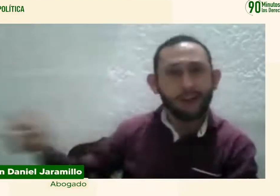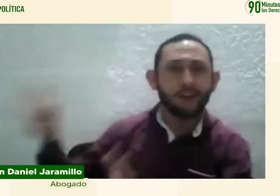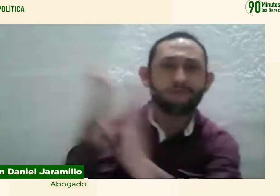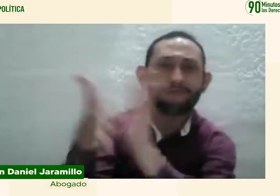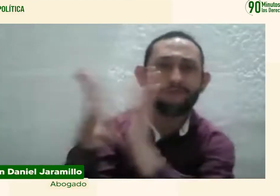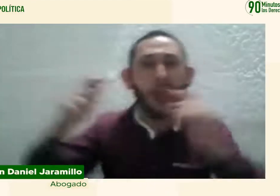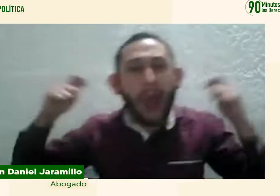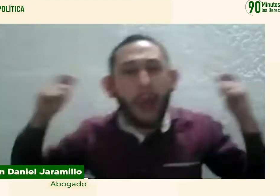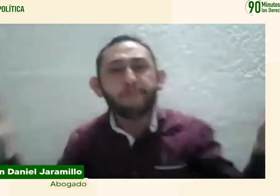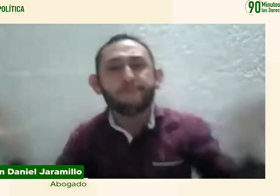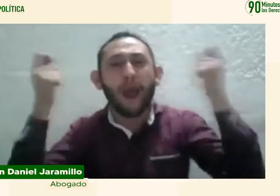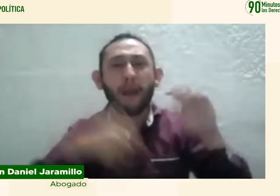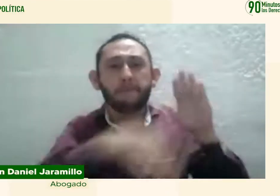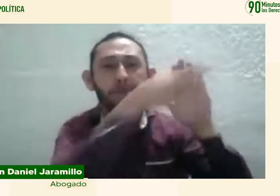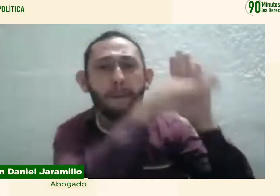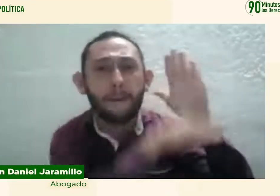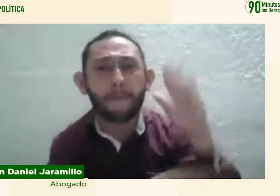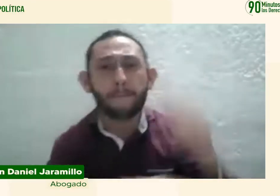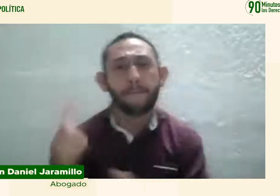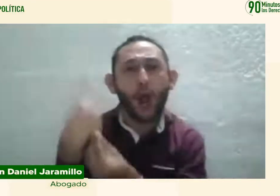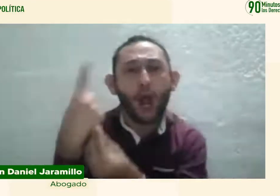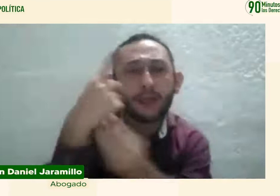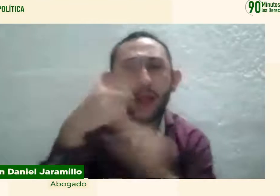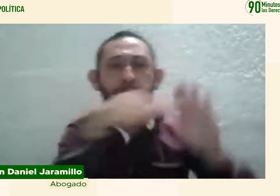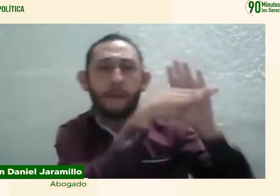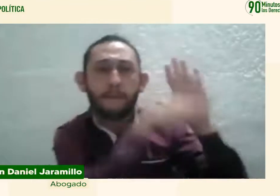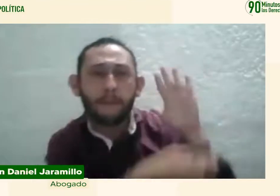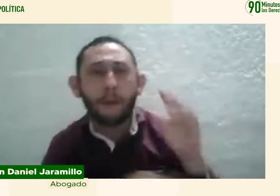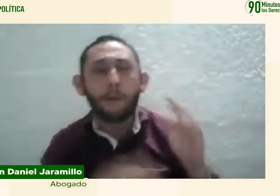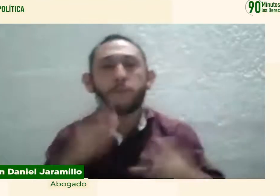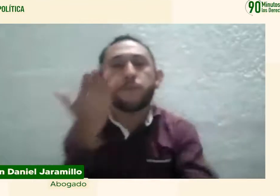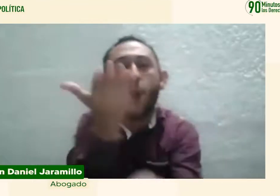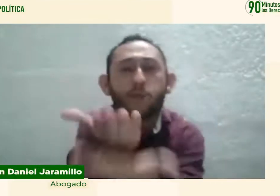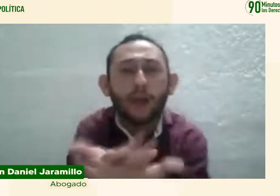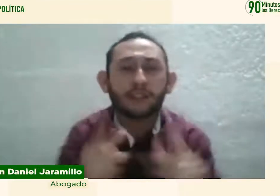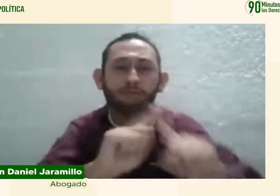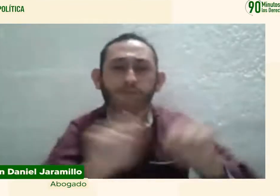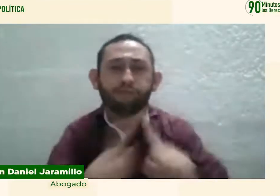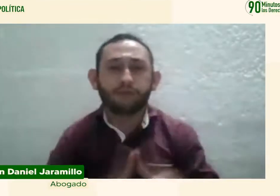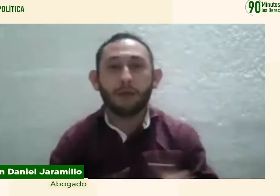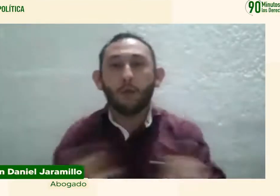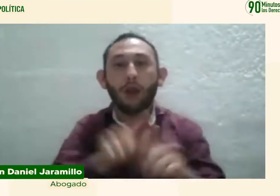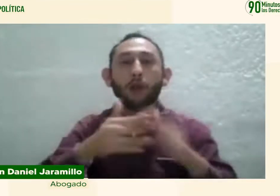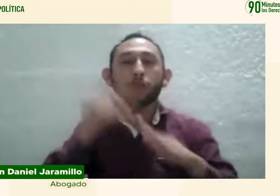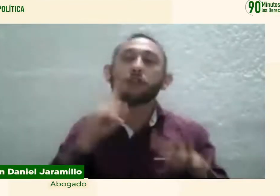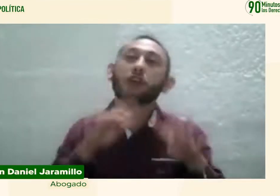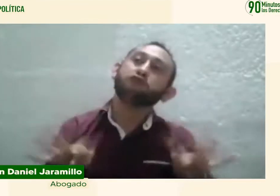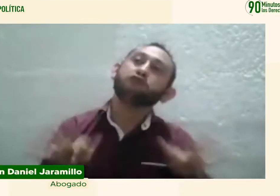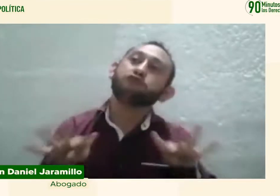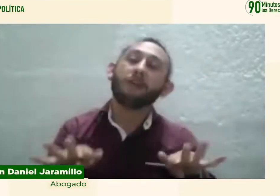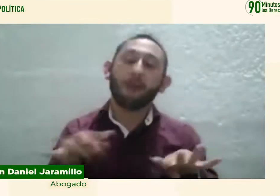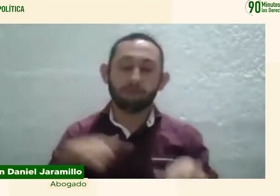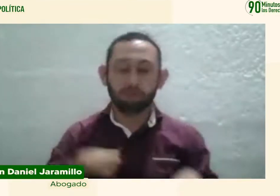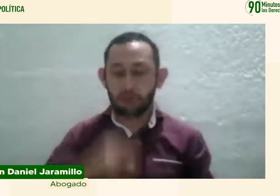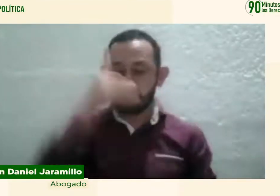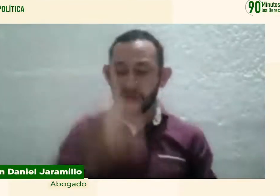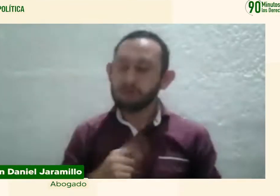su plan de campaña y no es que ellos estén a favor de cualquier político la idea es que les